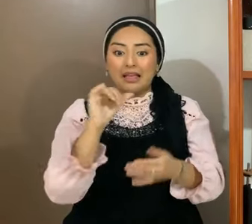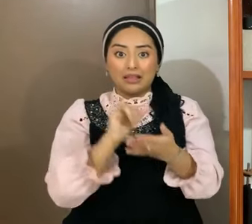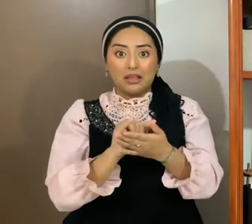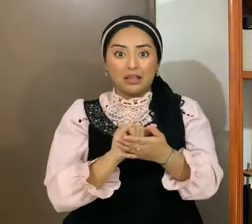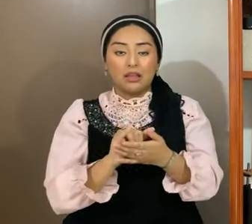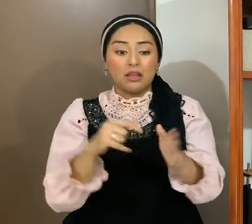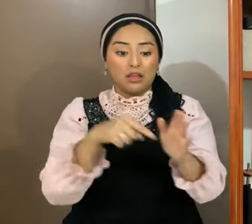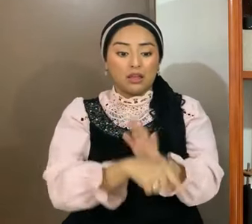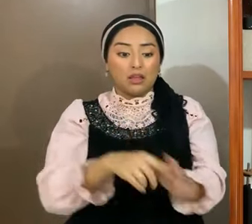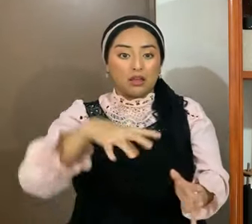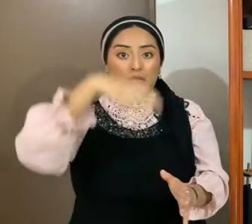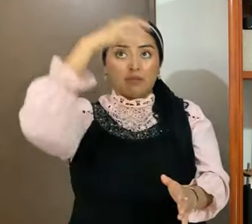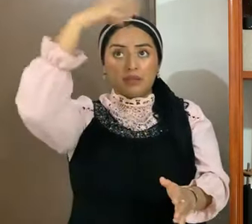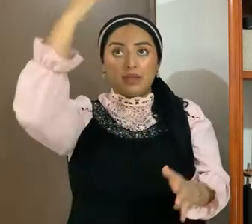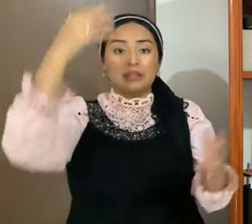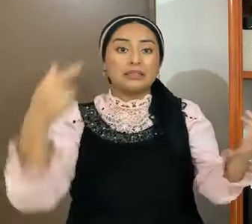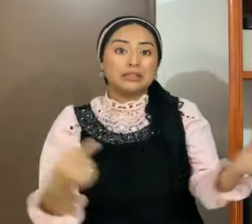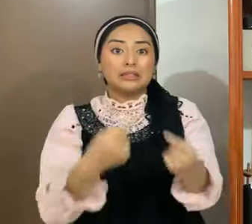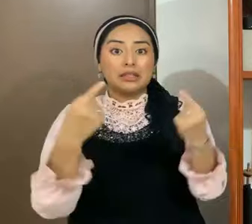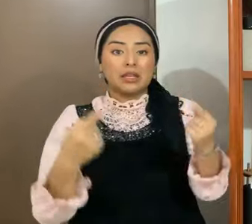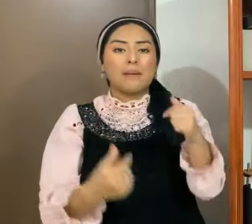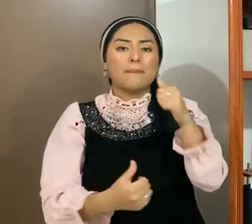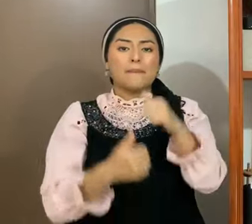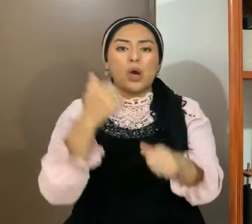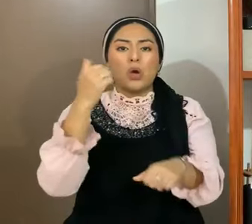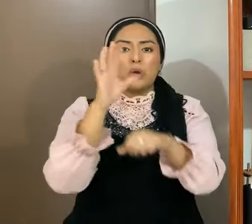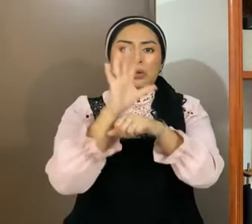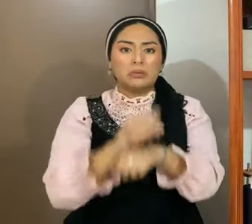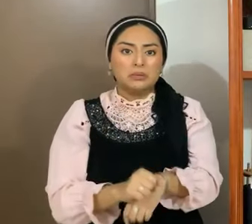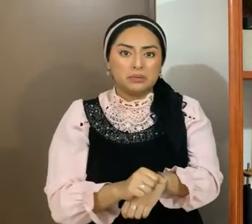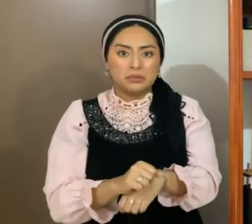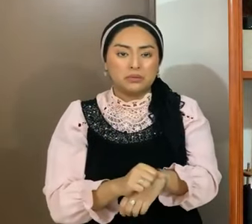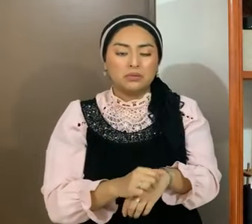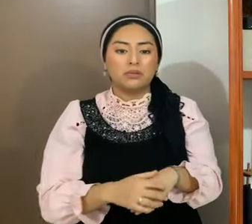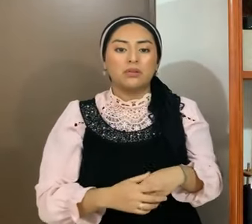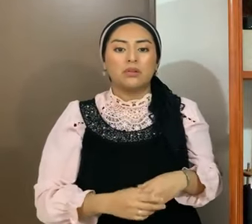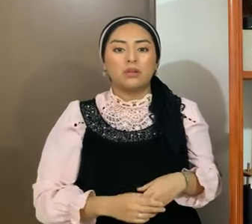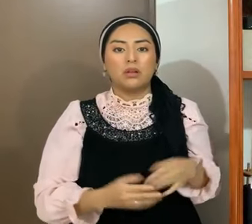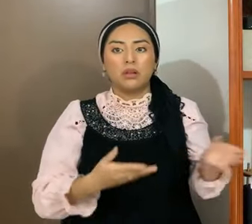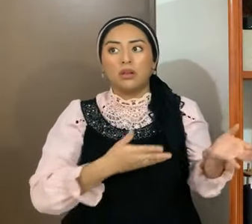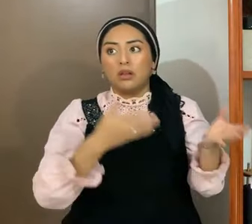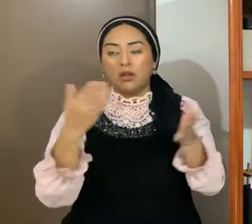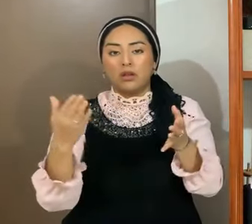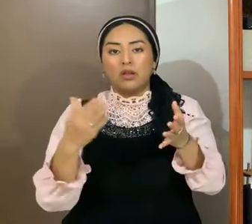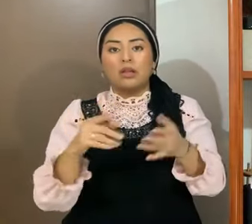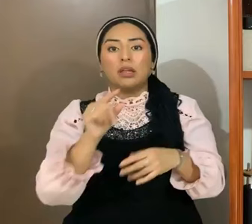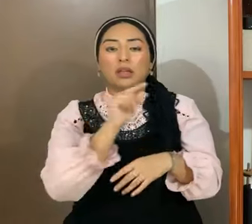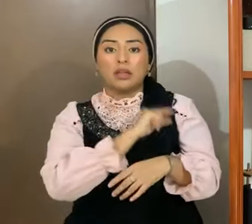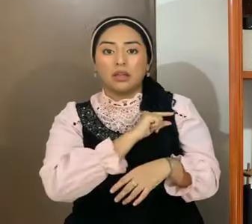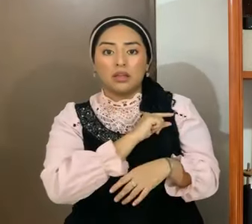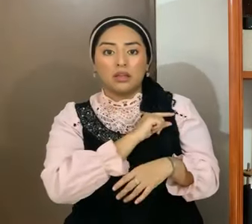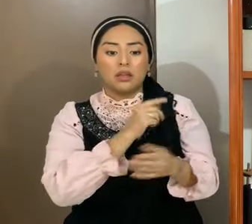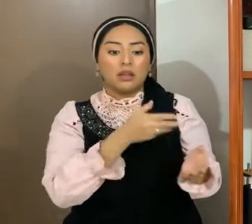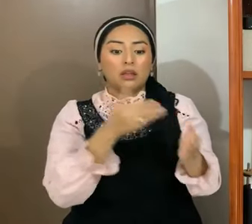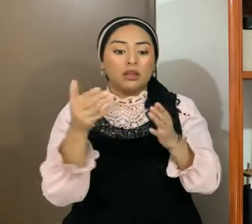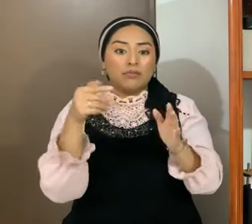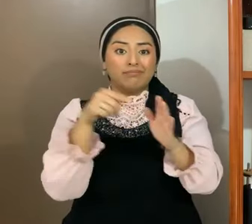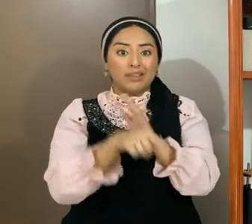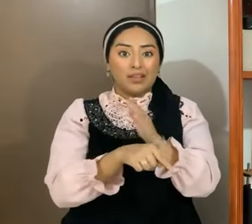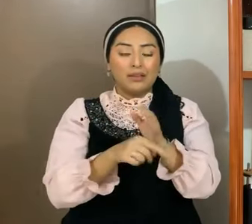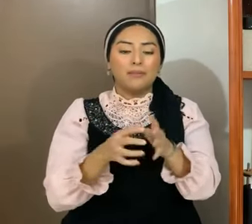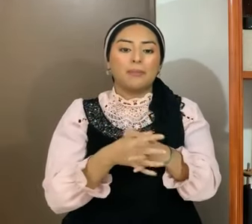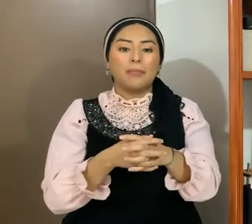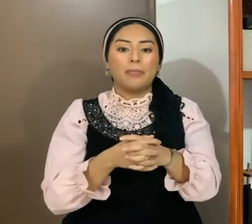sacrificios de pecado eran los más comunes. Los sacrificios que se llevaban por culpa, que se llevaban por transgresiones a la